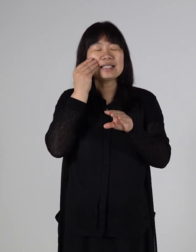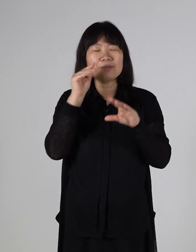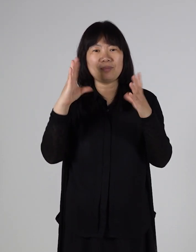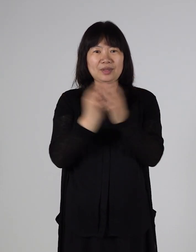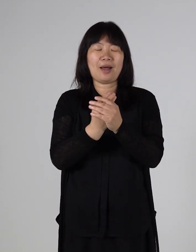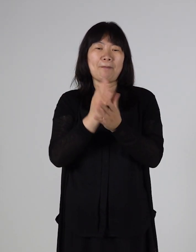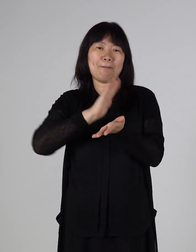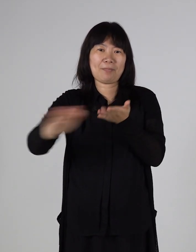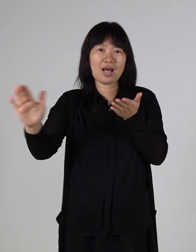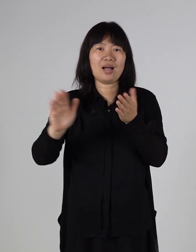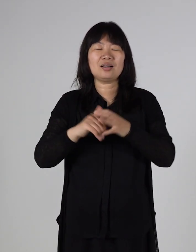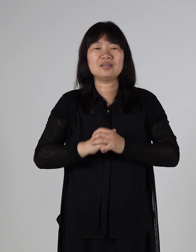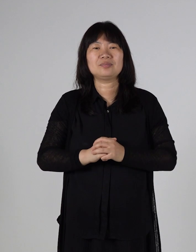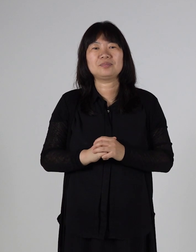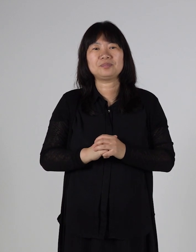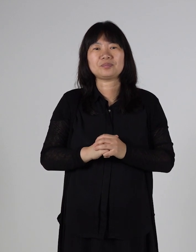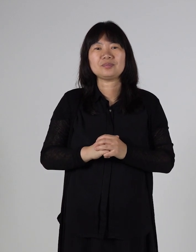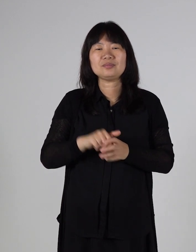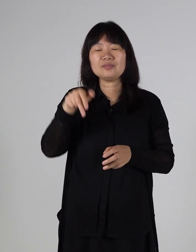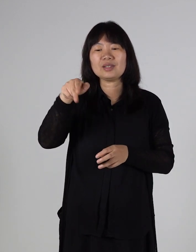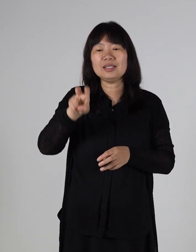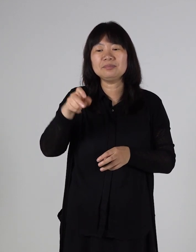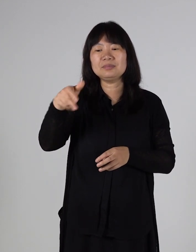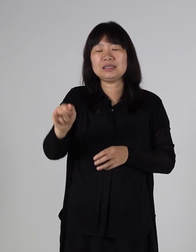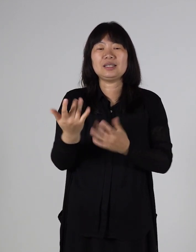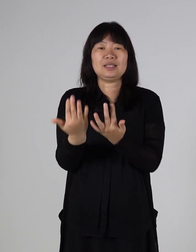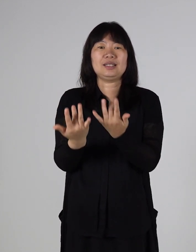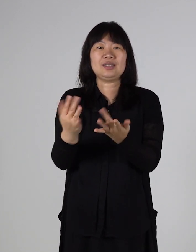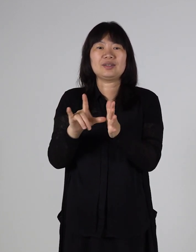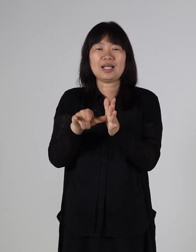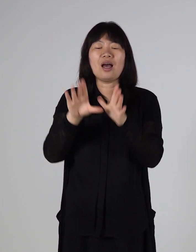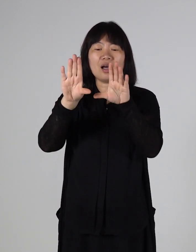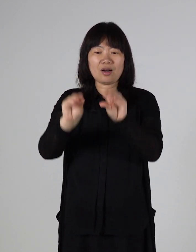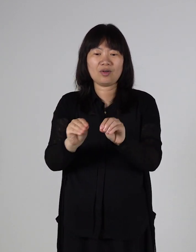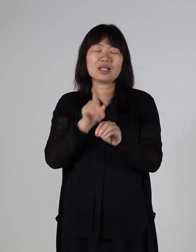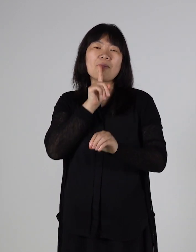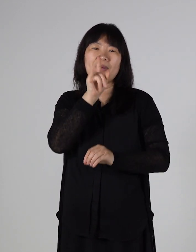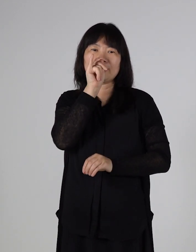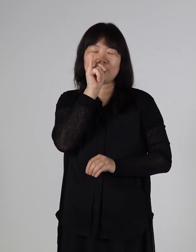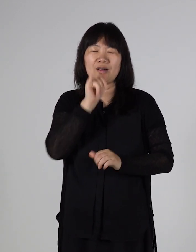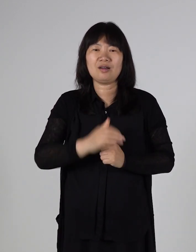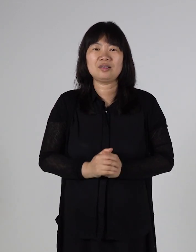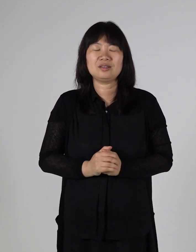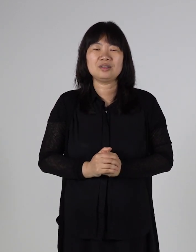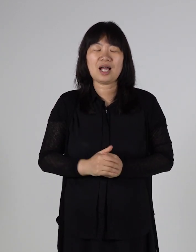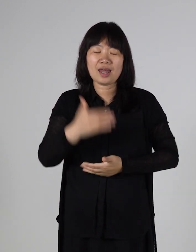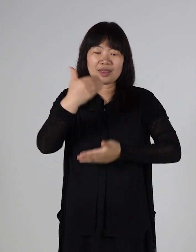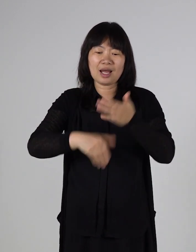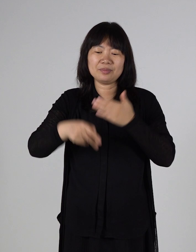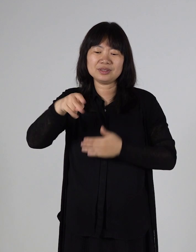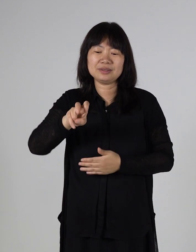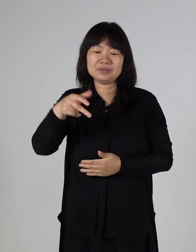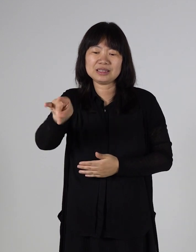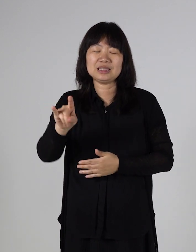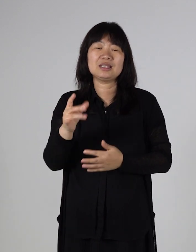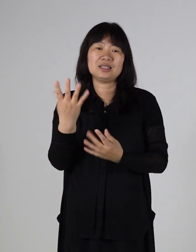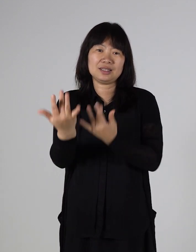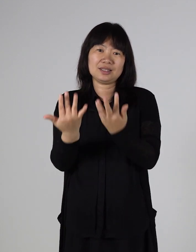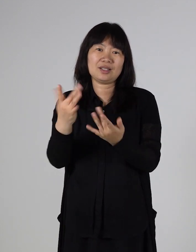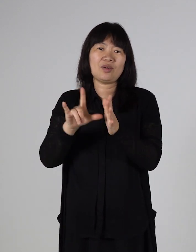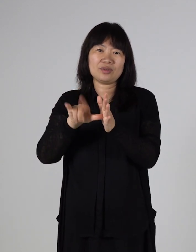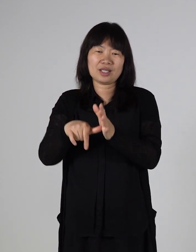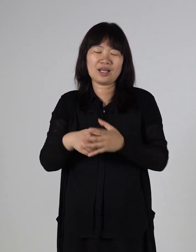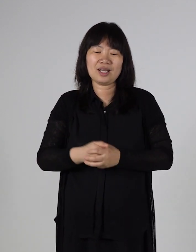떨어지고 이제 심지를 태울 때 꺼져간다 그래요. 그 남은 심지를 태울 때,